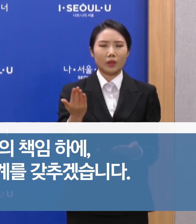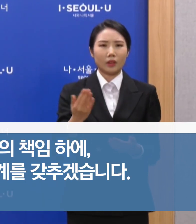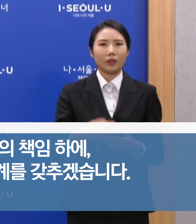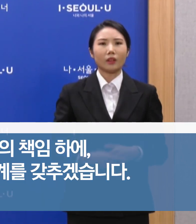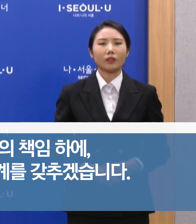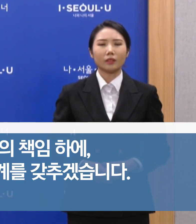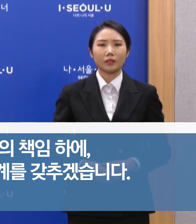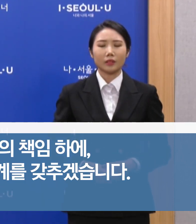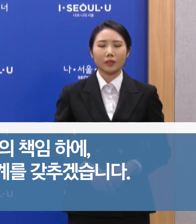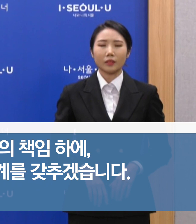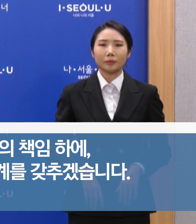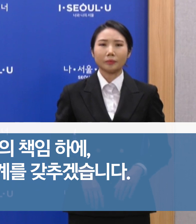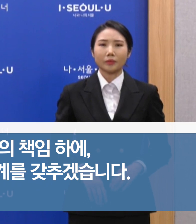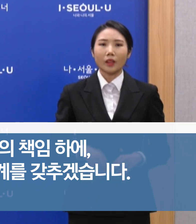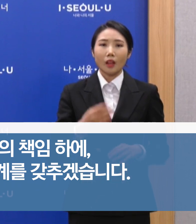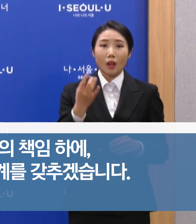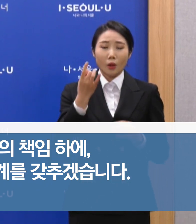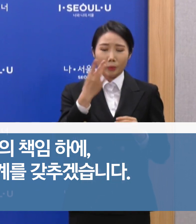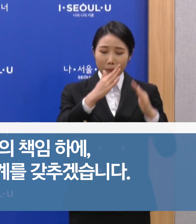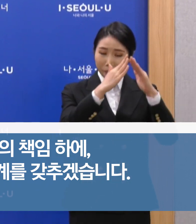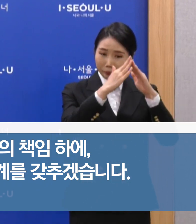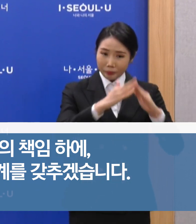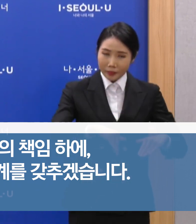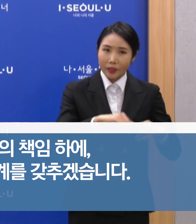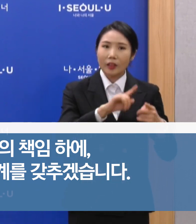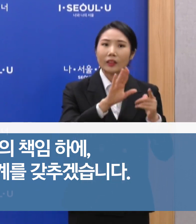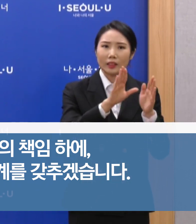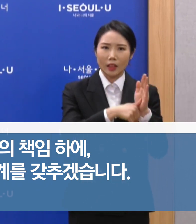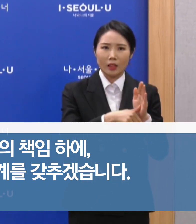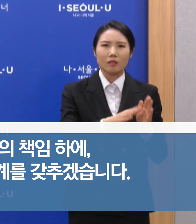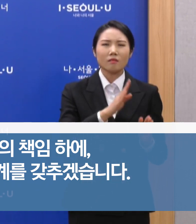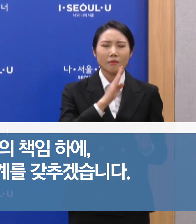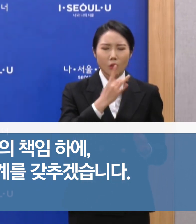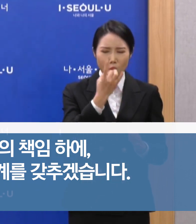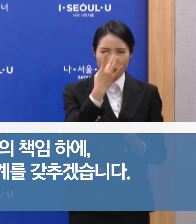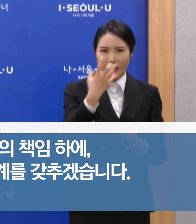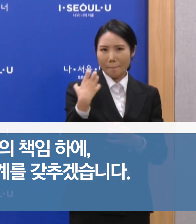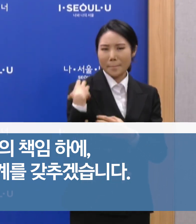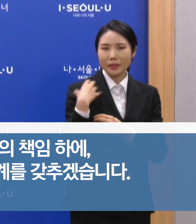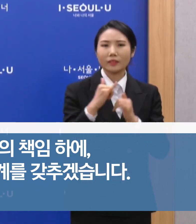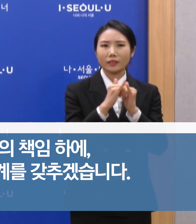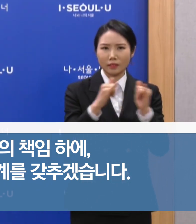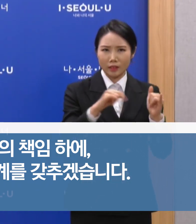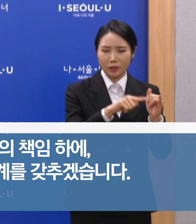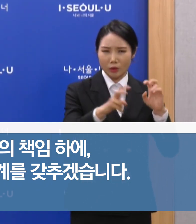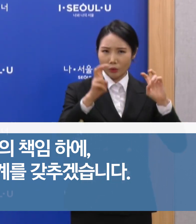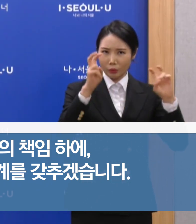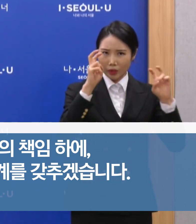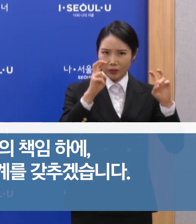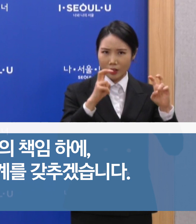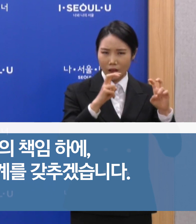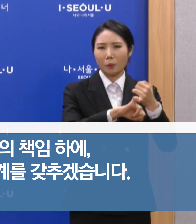공사 과정이 원도급자의 책임하에 계획서대로 철저하게 이루어지도록 체계를